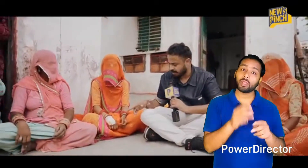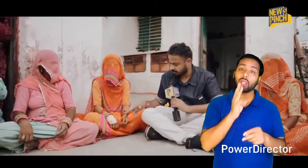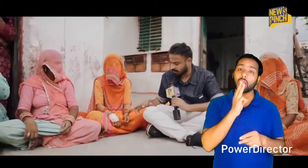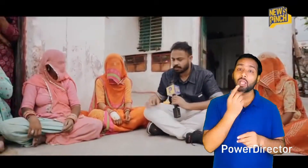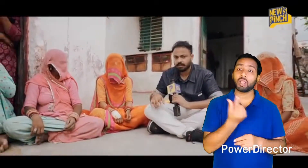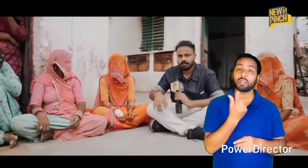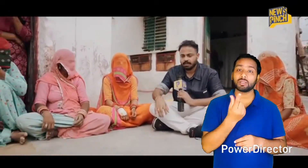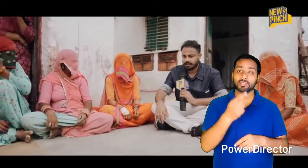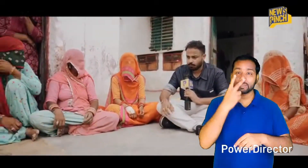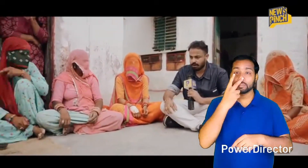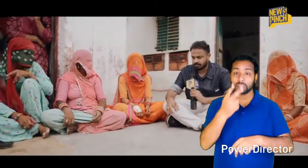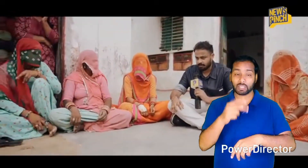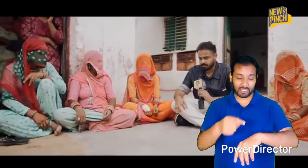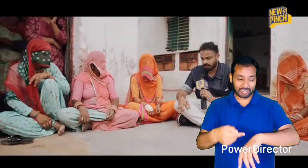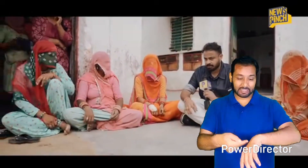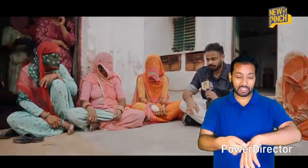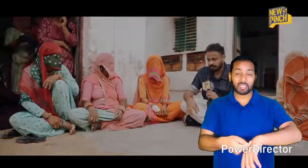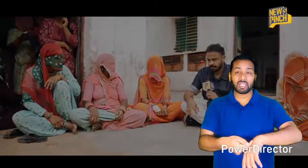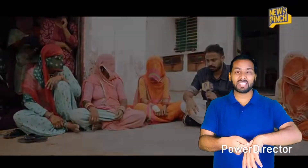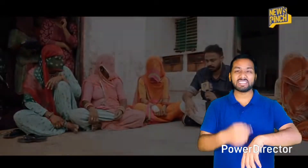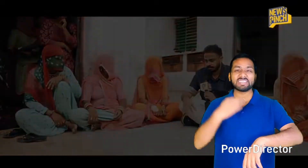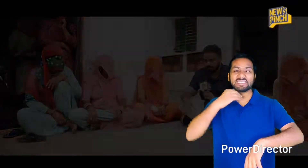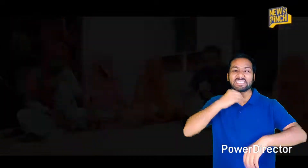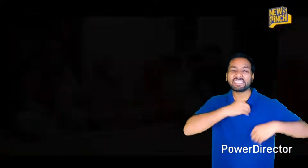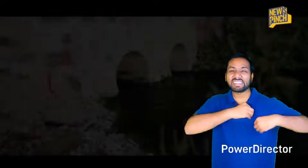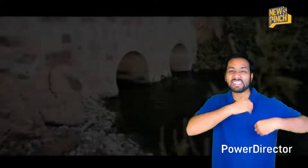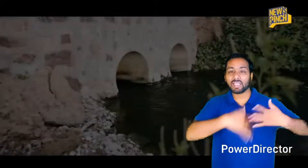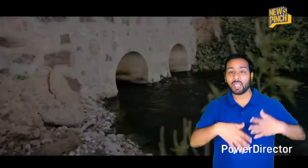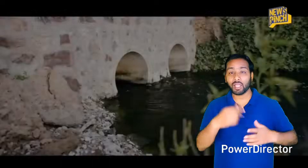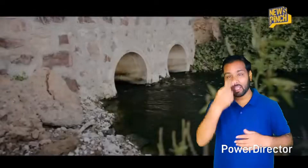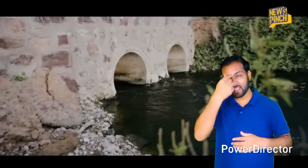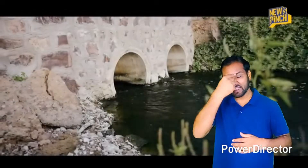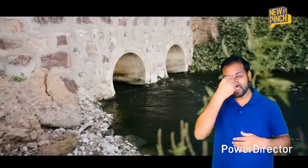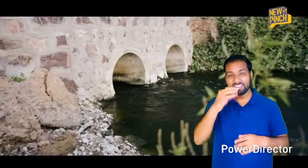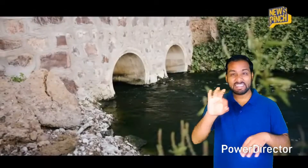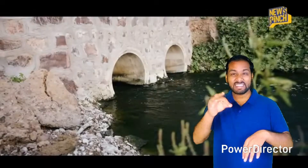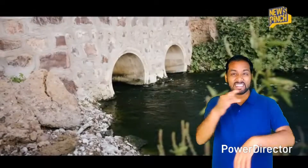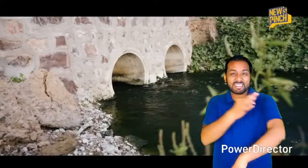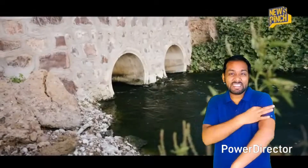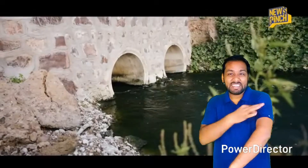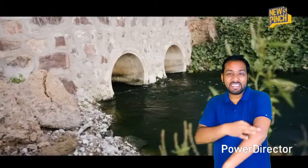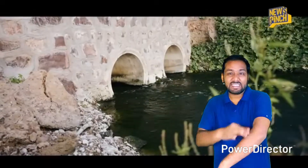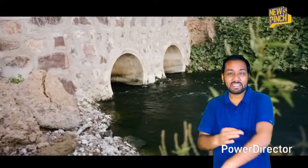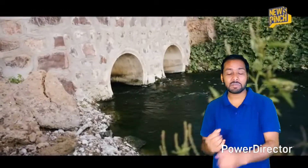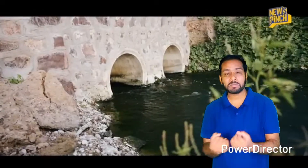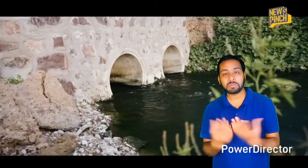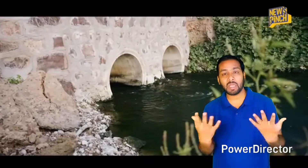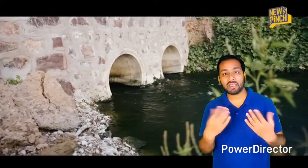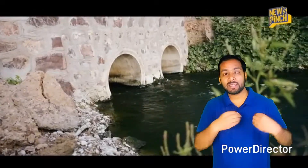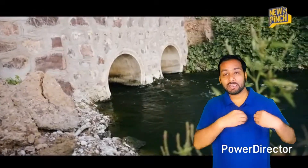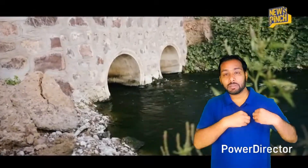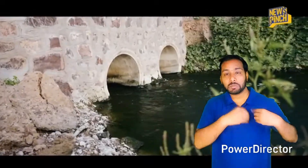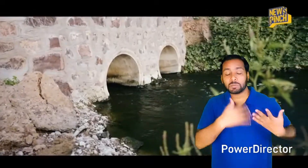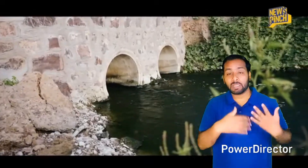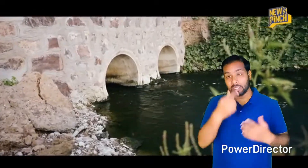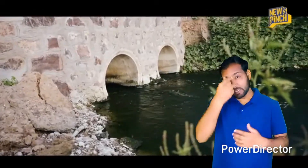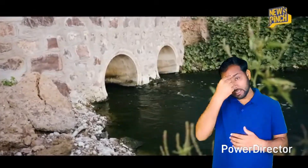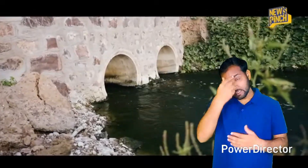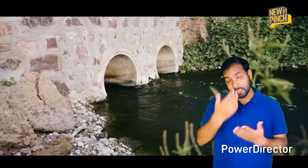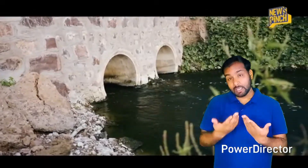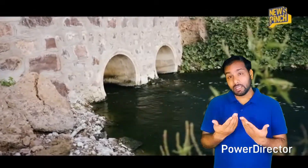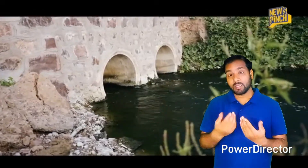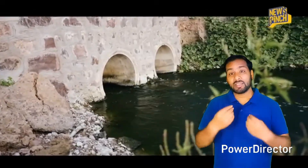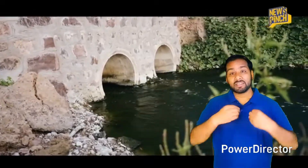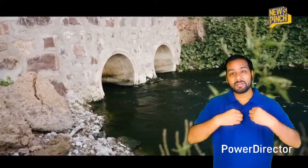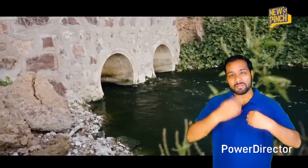रहा है। इनके हाथ में लगे कैनुला से आप इसका अंदाज़ा लगा सकते हैं, क्योंकि इतना गंदा पानी है, इतना ज़्यादा मच्छर है, इन लोगों को उसका शिकार